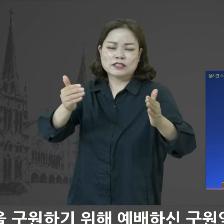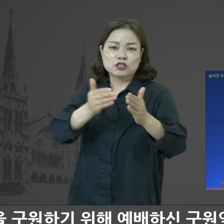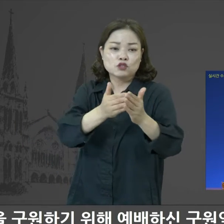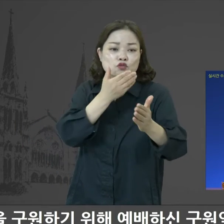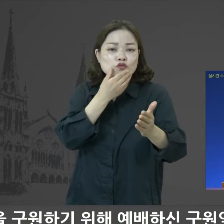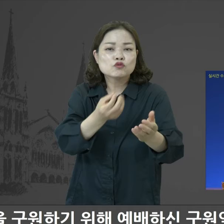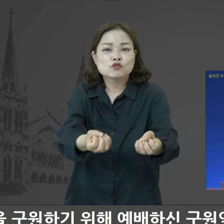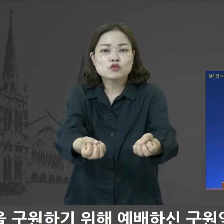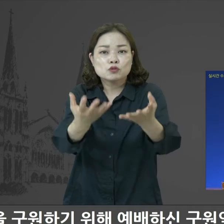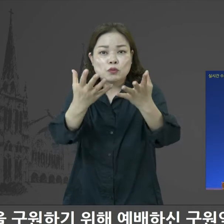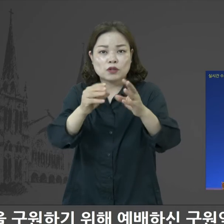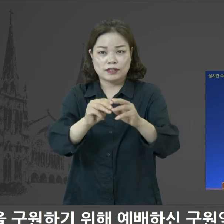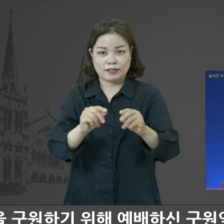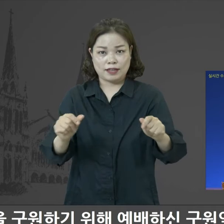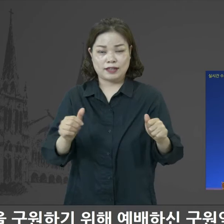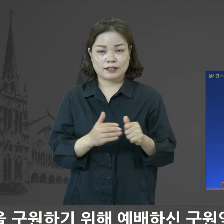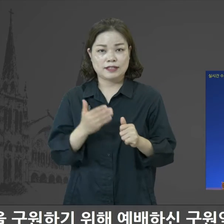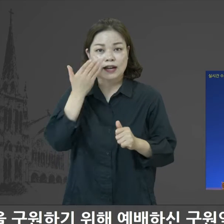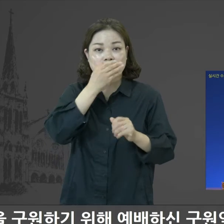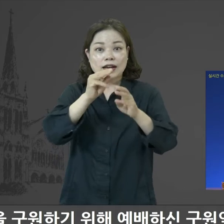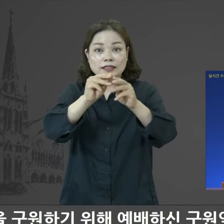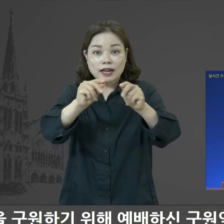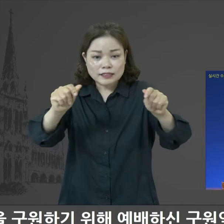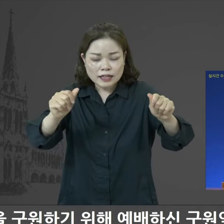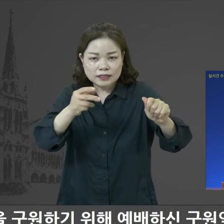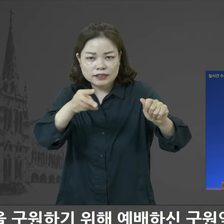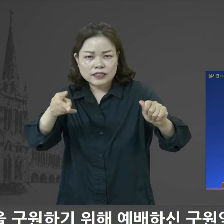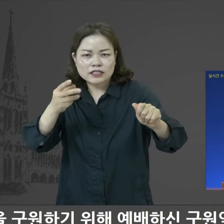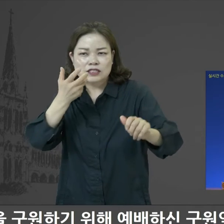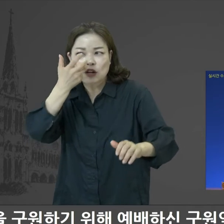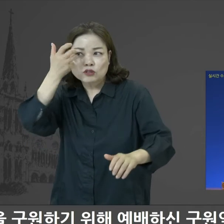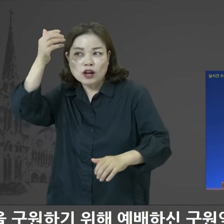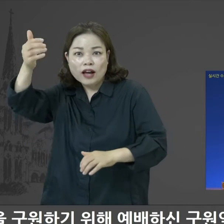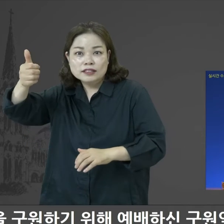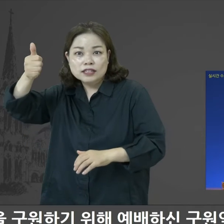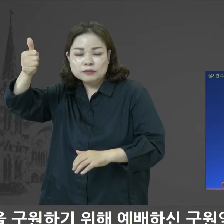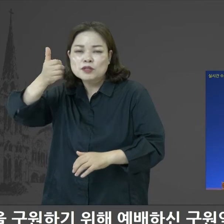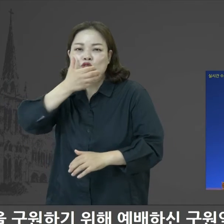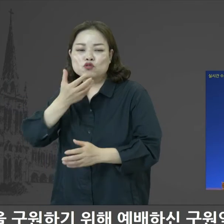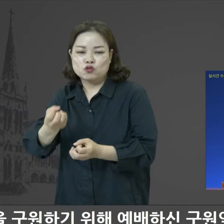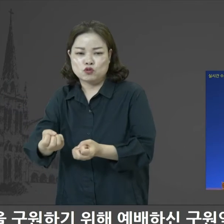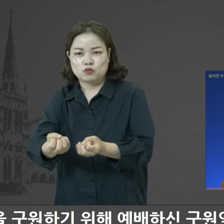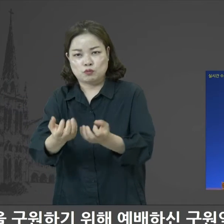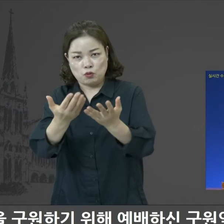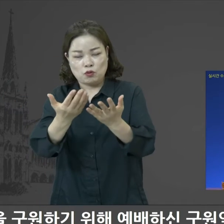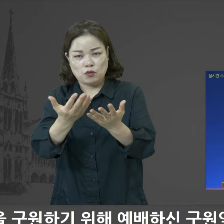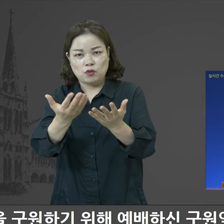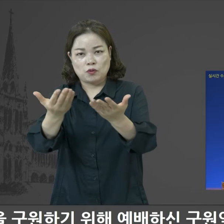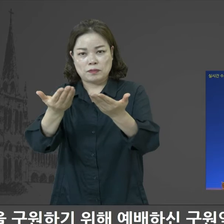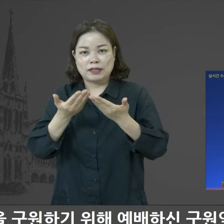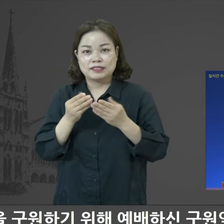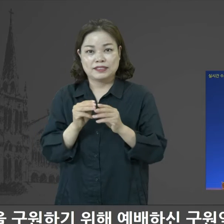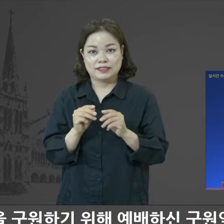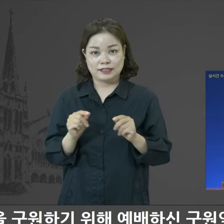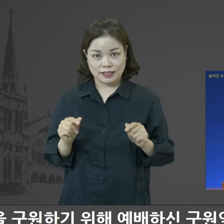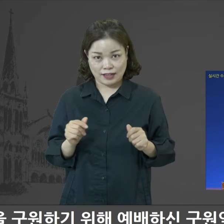축복의 땅입니다. 그런 의미에서 가나안 땅은 영적으로 하나님 앞에 축복받은 땅이라고 할 수